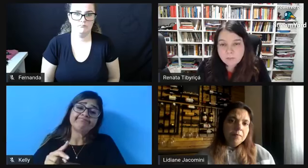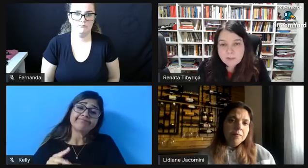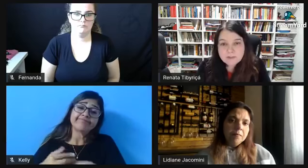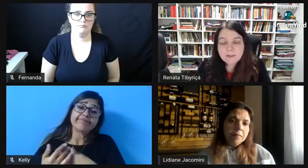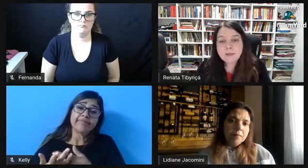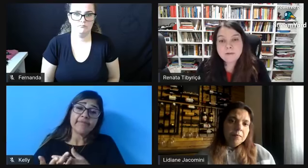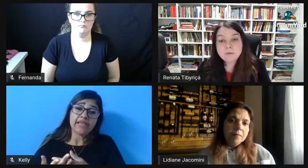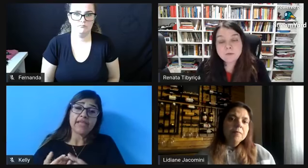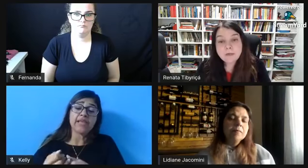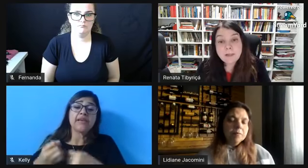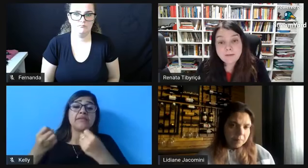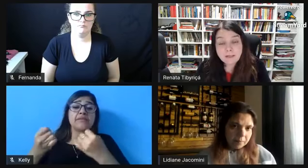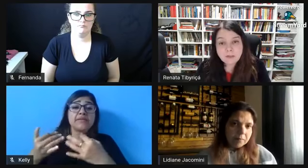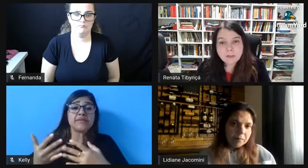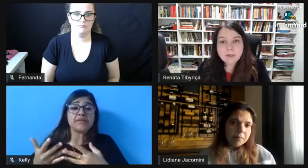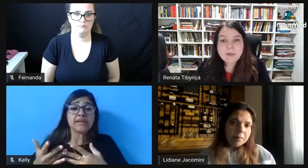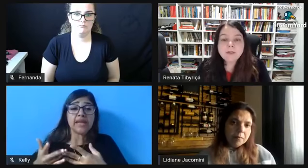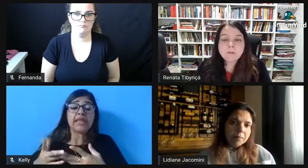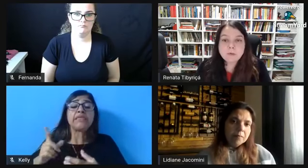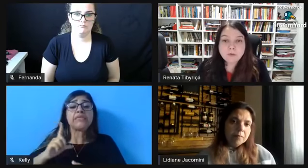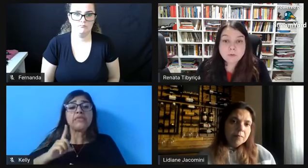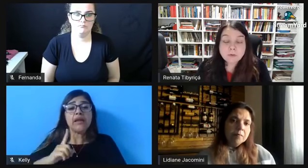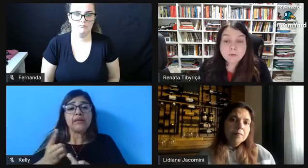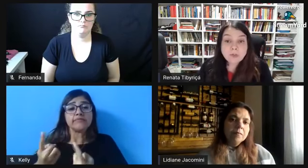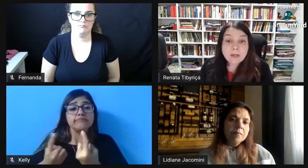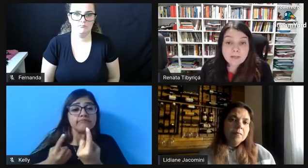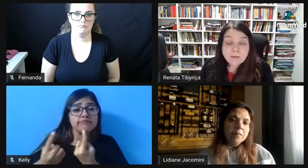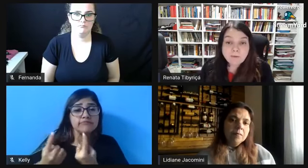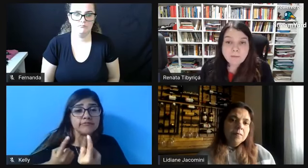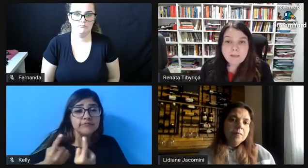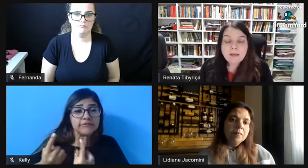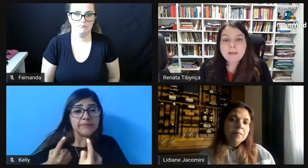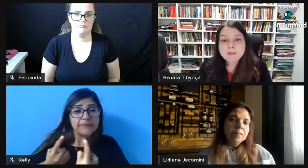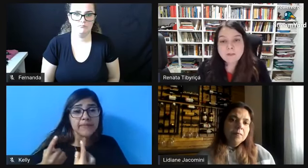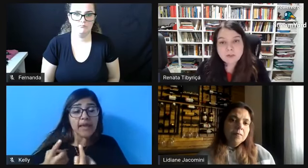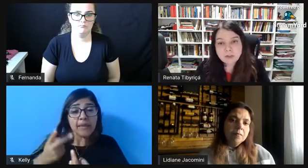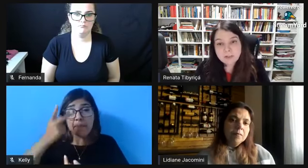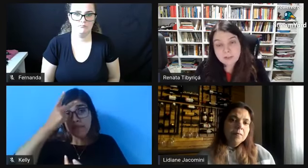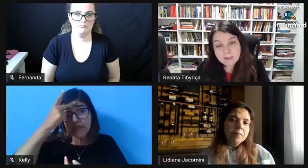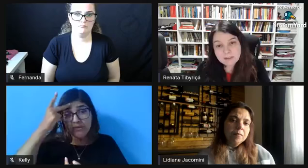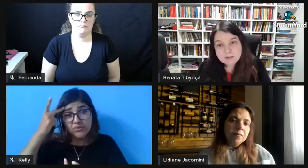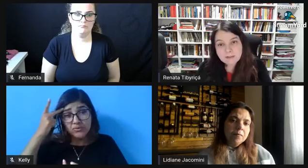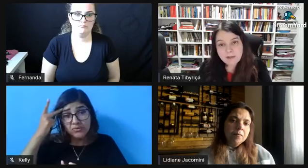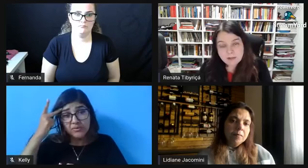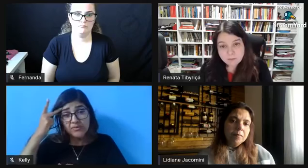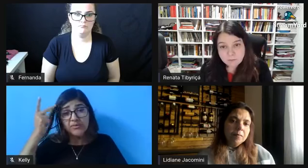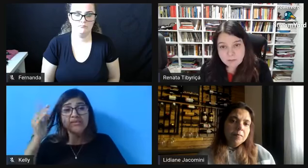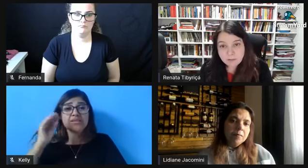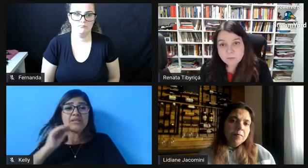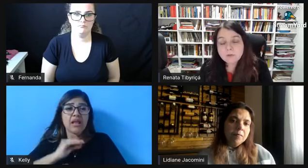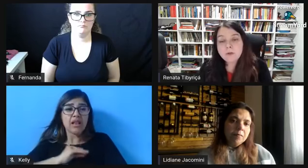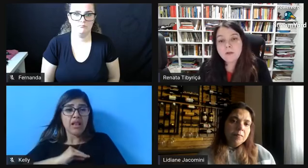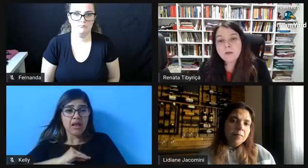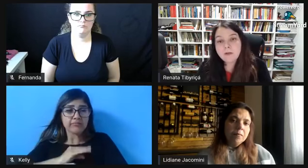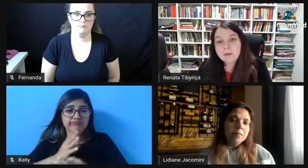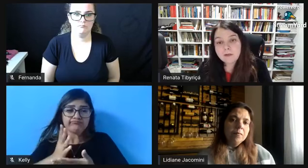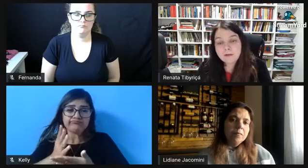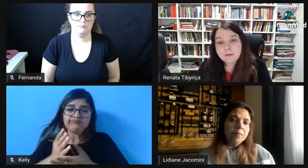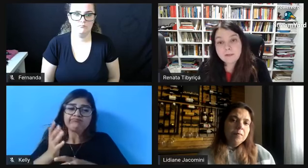fazer só um parênteses aqui, a defensoria atende as pessoas cuja renda familiar seja de 3 salários